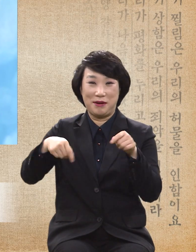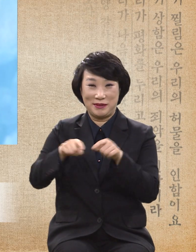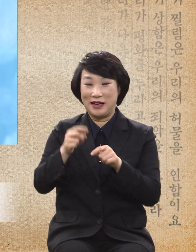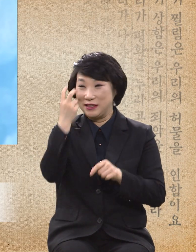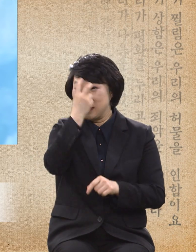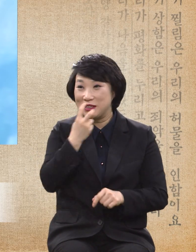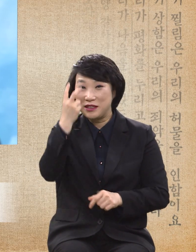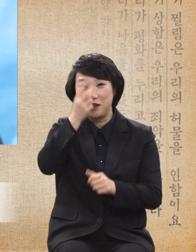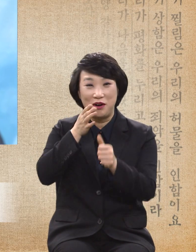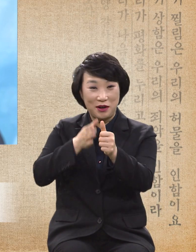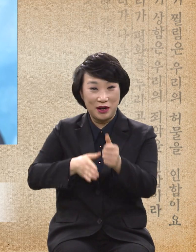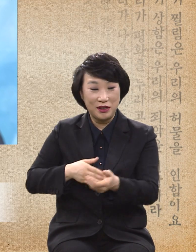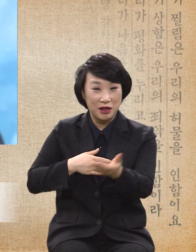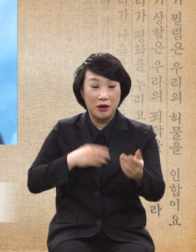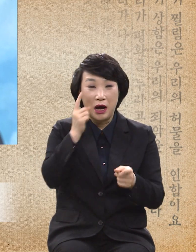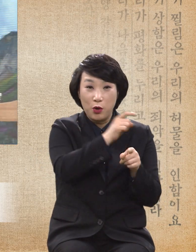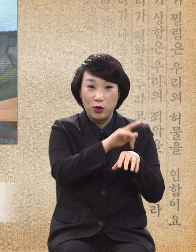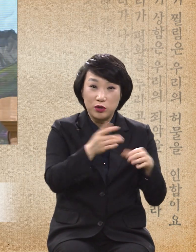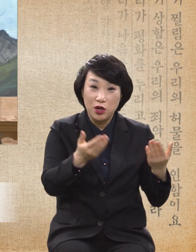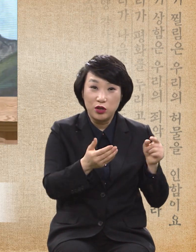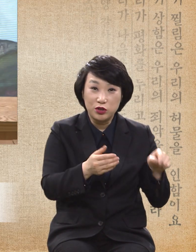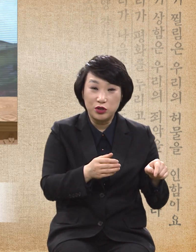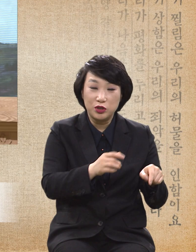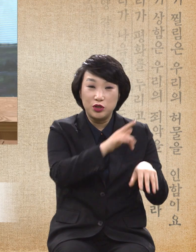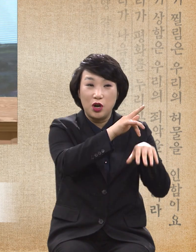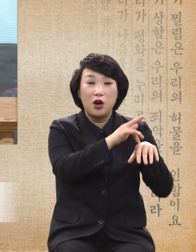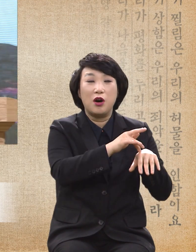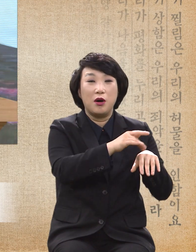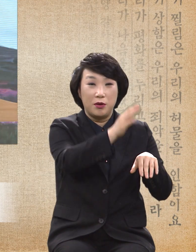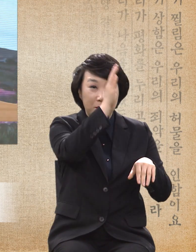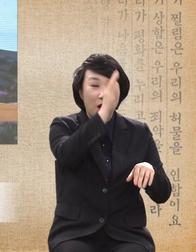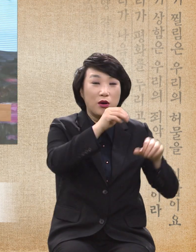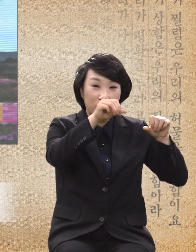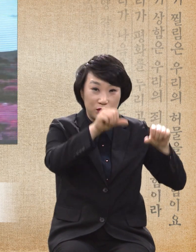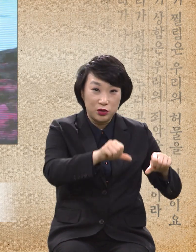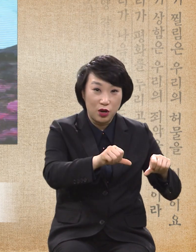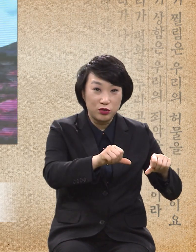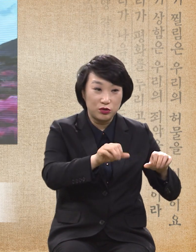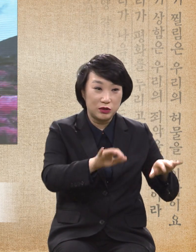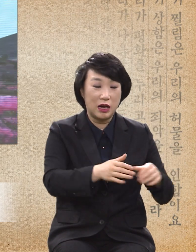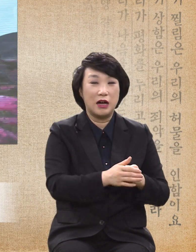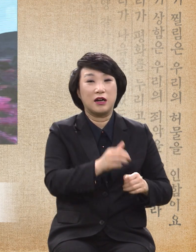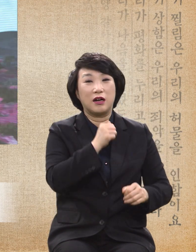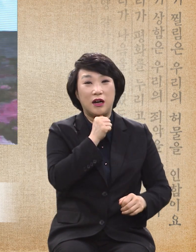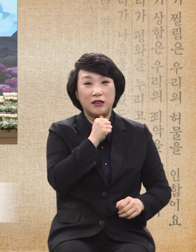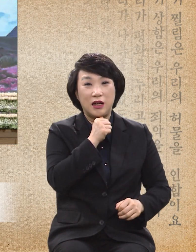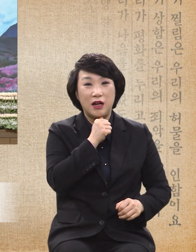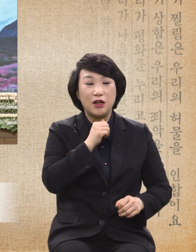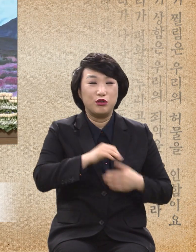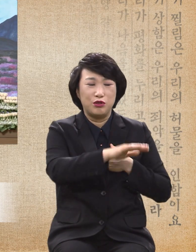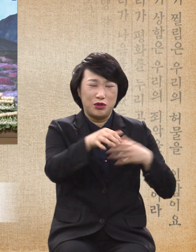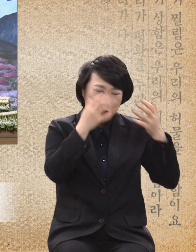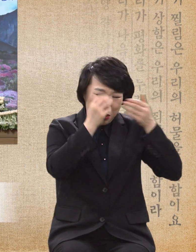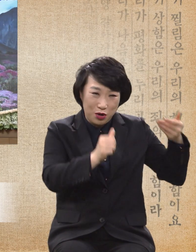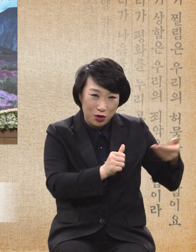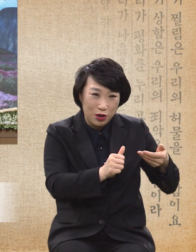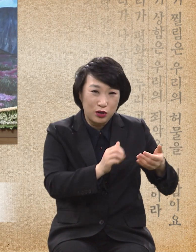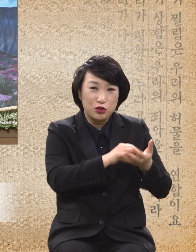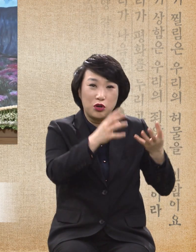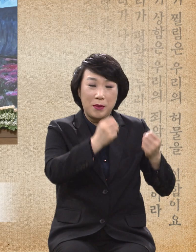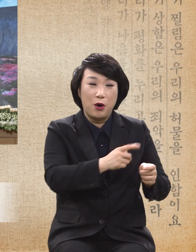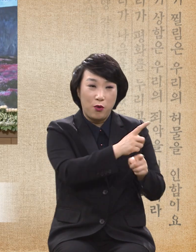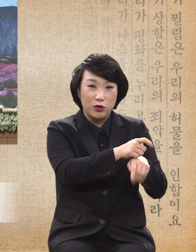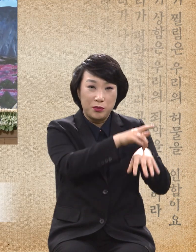지켜 악한 원수 마귀 사단 귀신 질병 저주 가난 우리를 괴롭히는